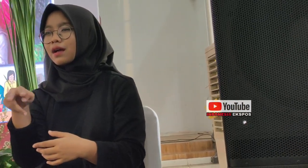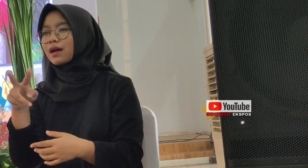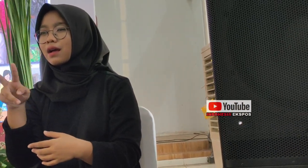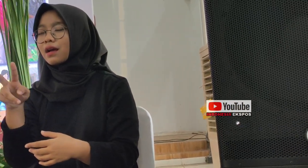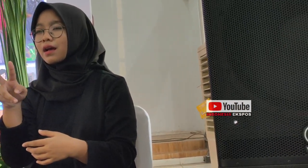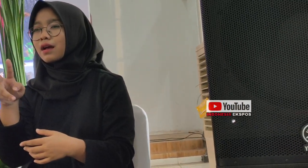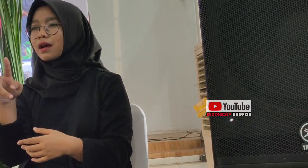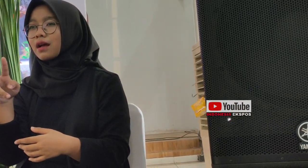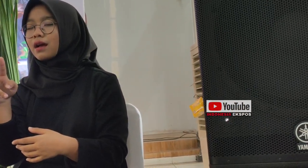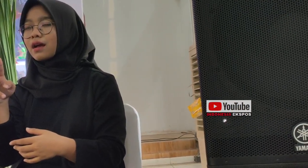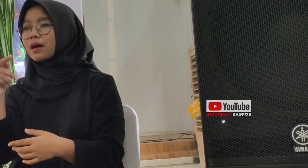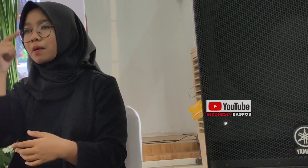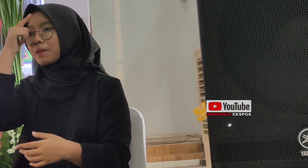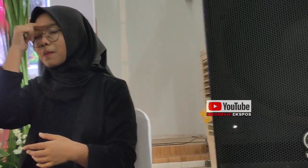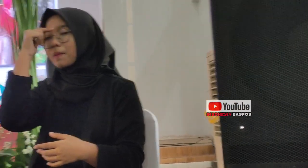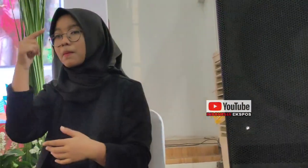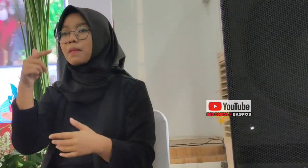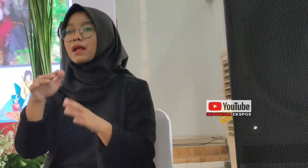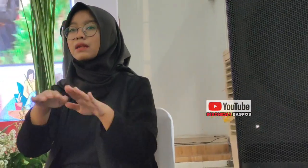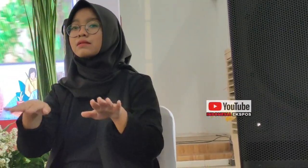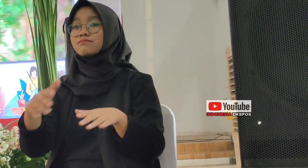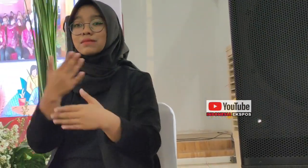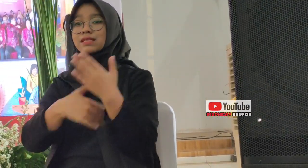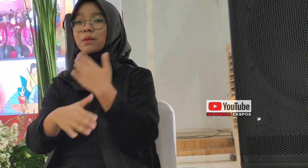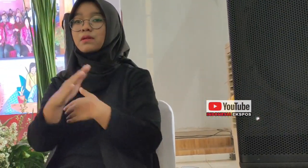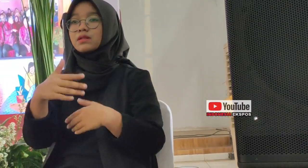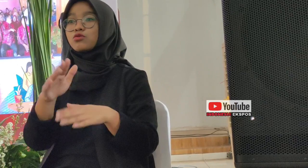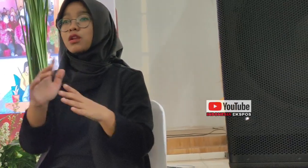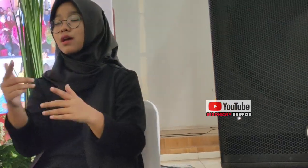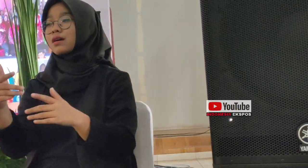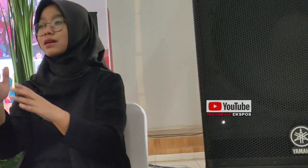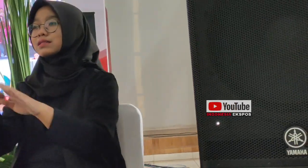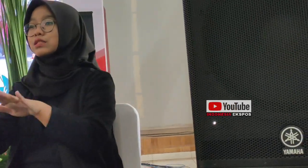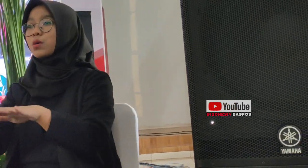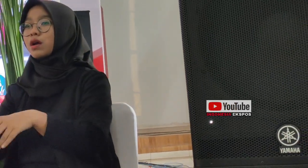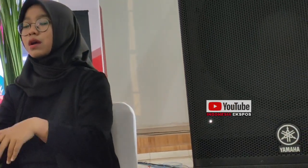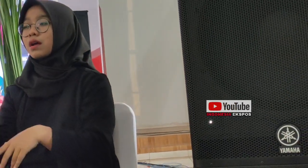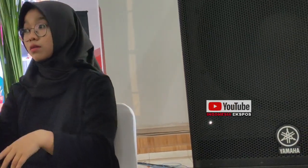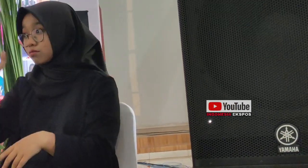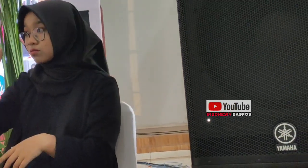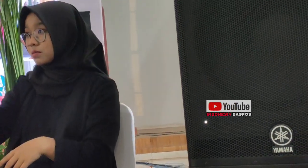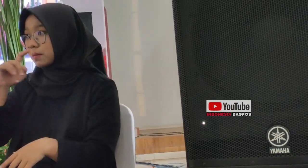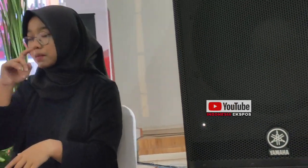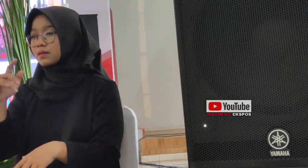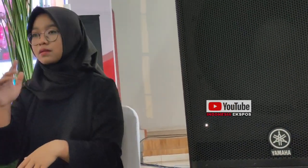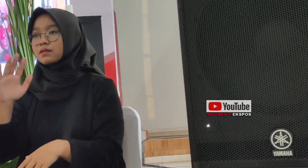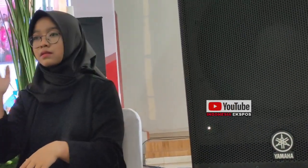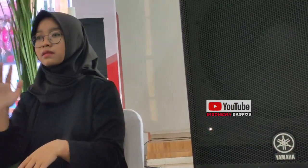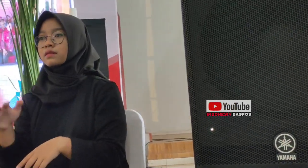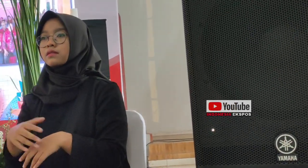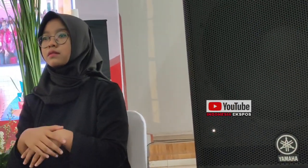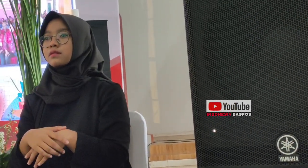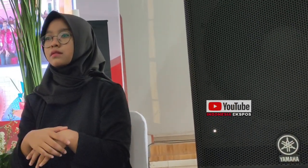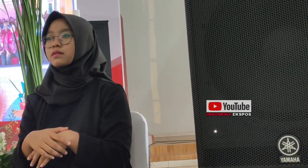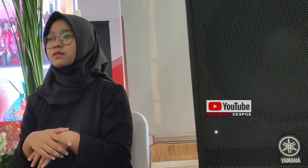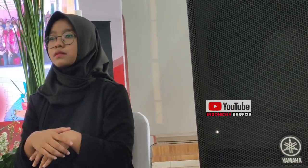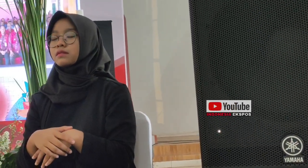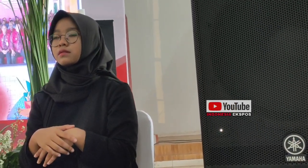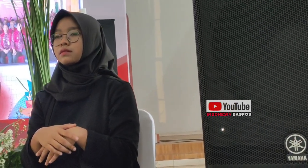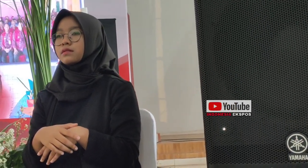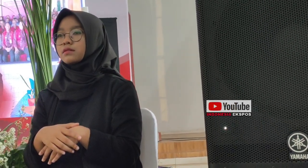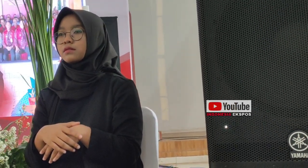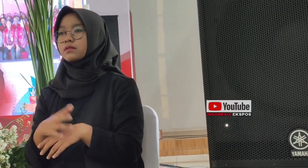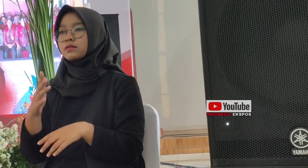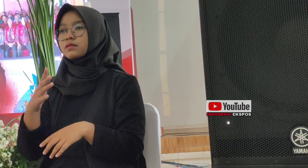Sing pelajar Mas, sing disabilitas wis ya. Halo Pak. Iya, halo. Salam 70. Oke,